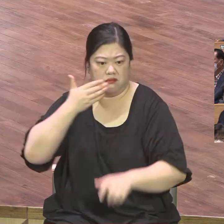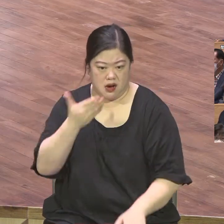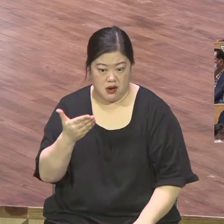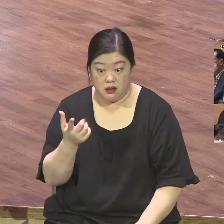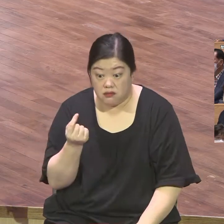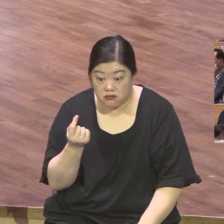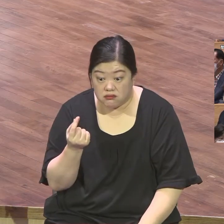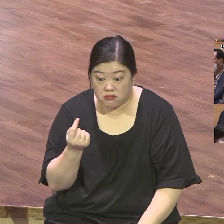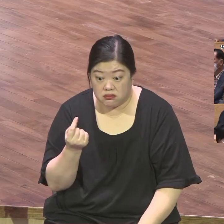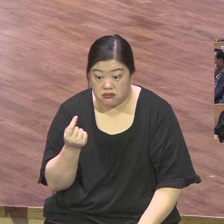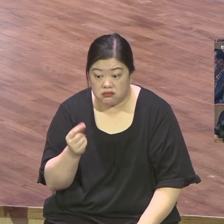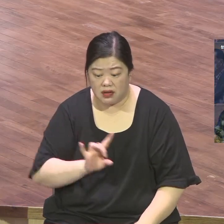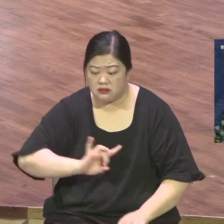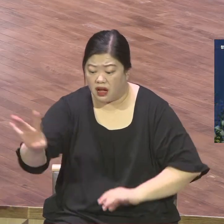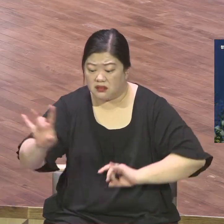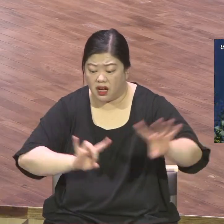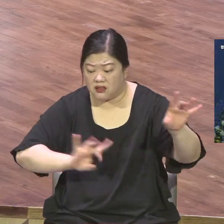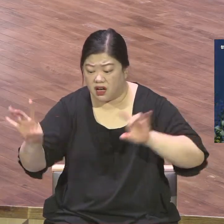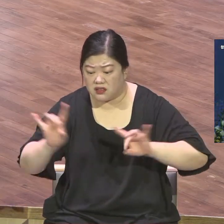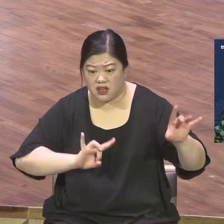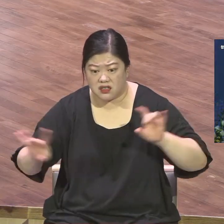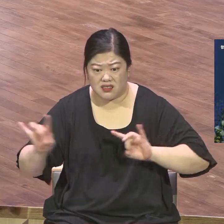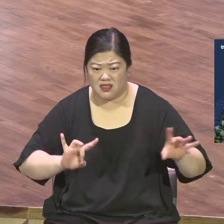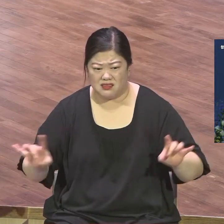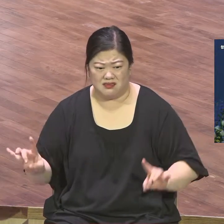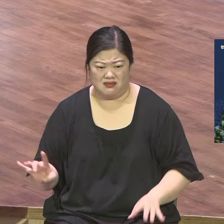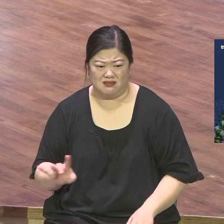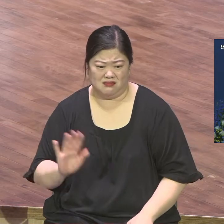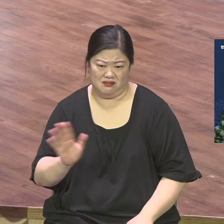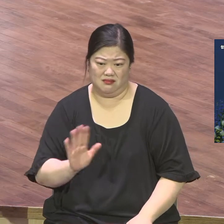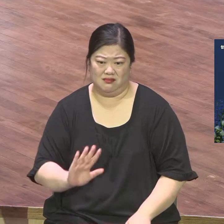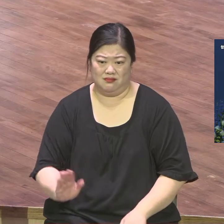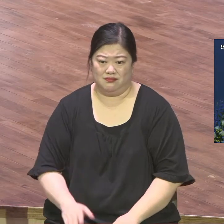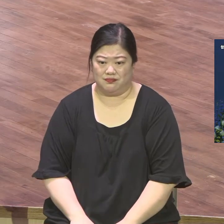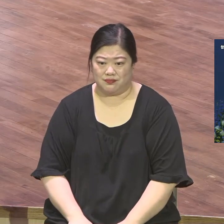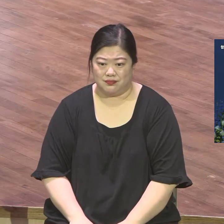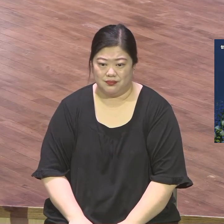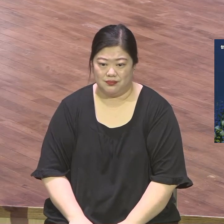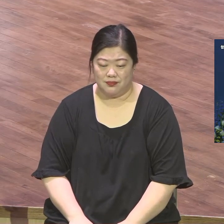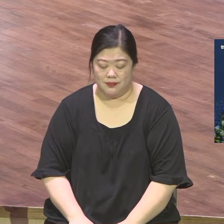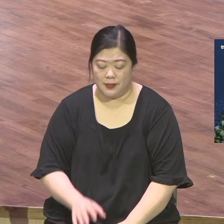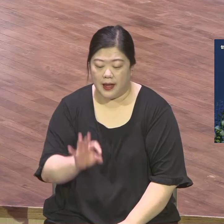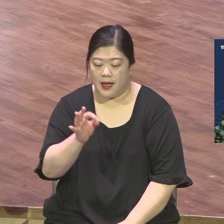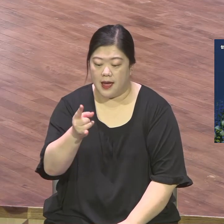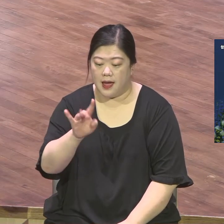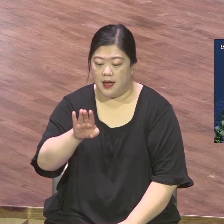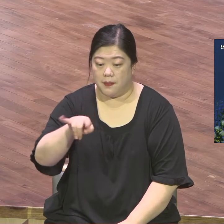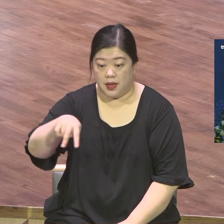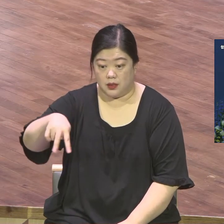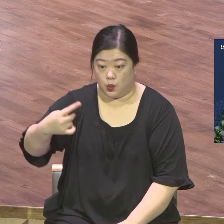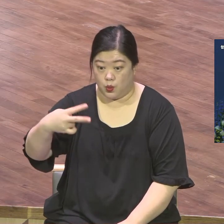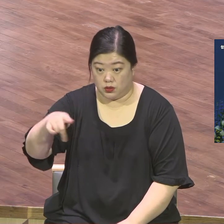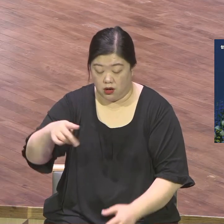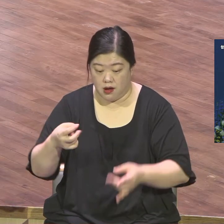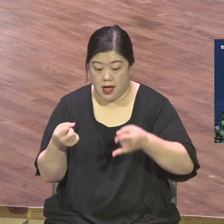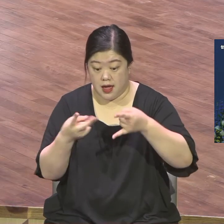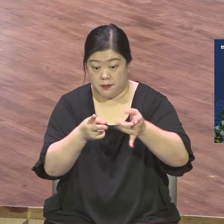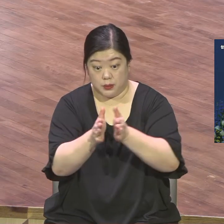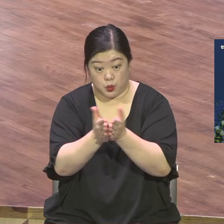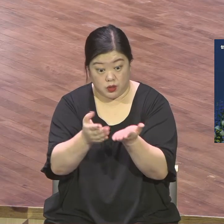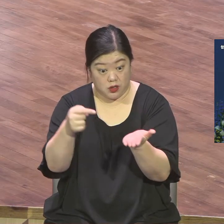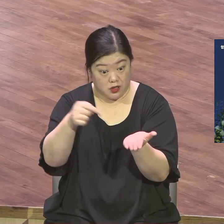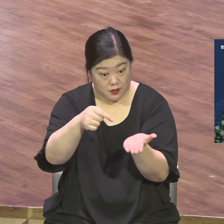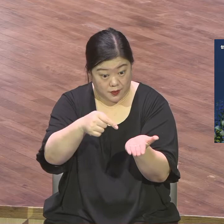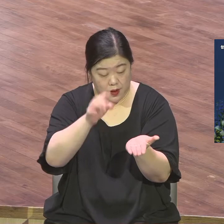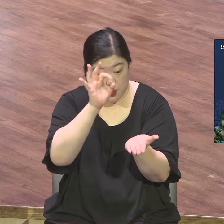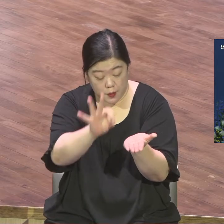있다. 우리가 매주일 에베소서 이 말씀을 그렇게 살펴보고 있는데,